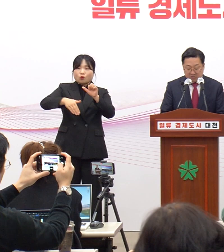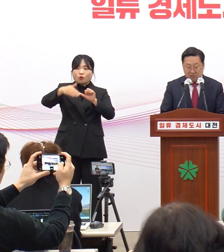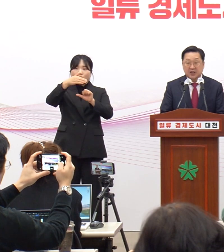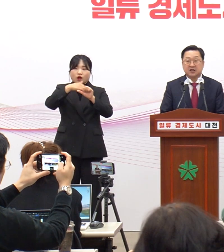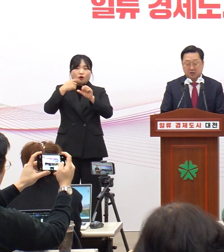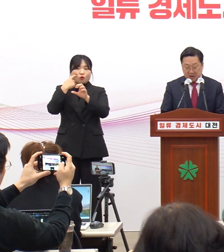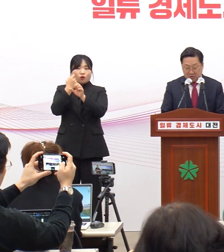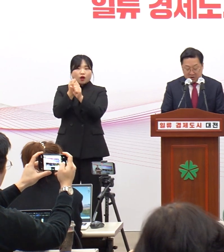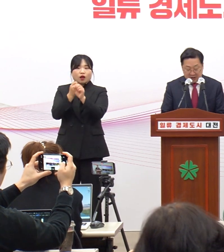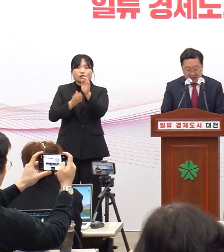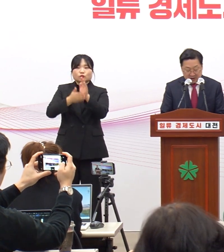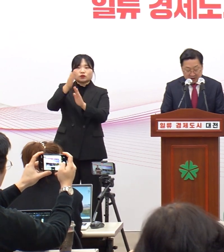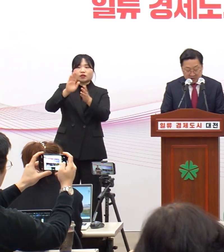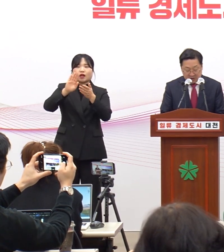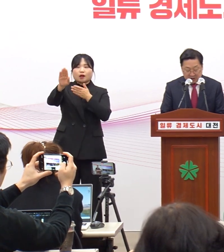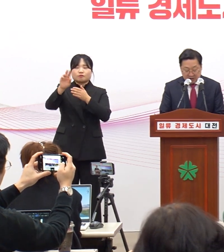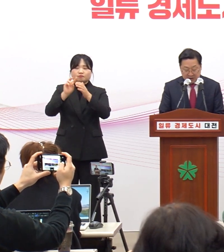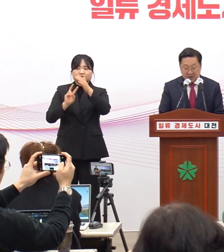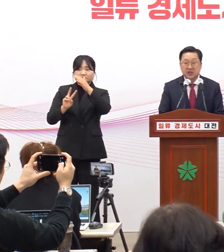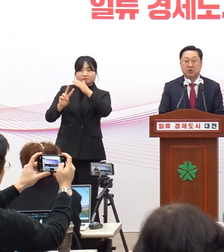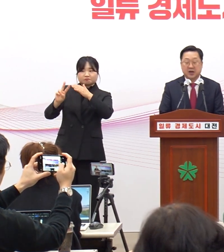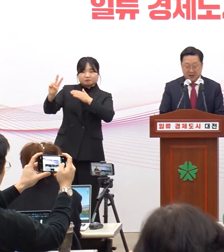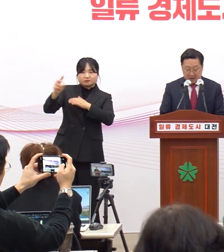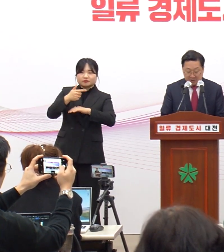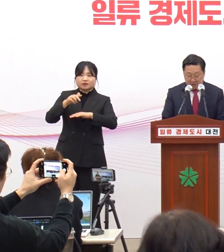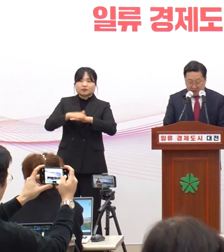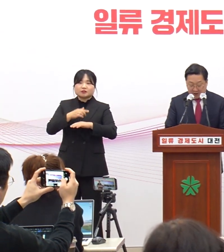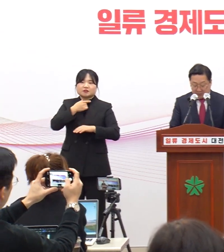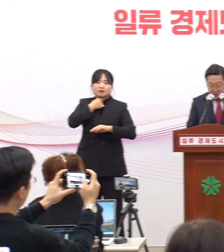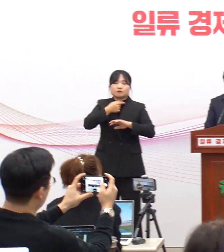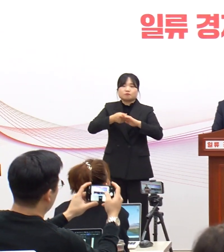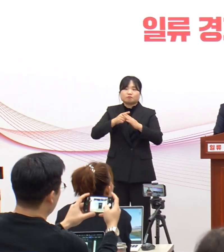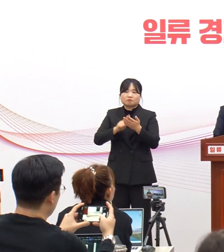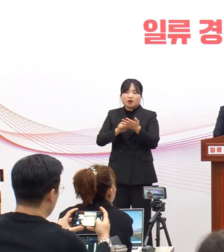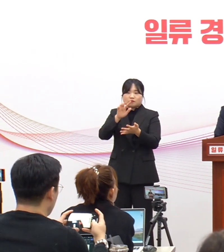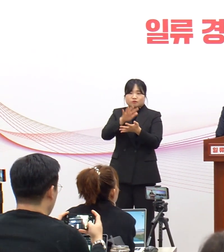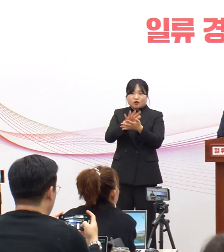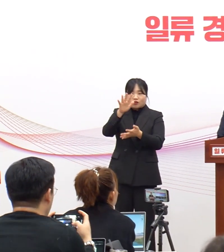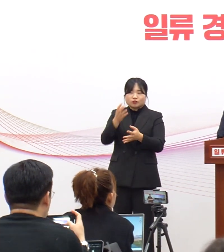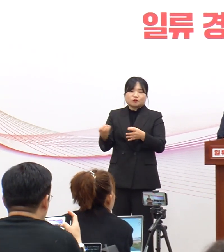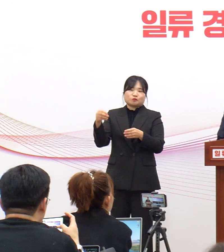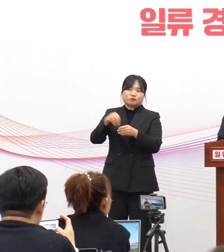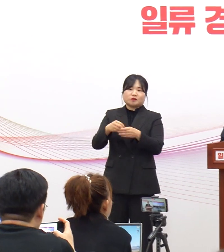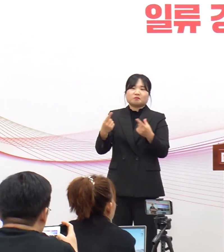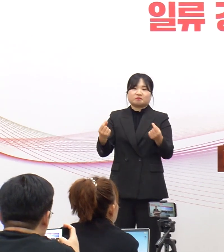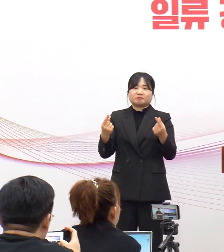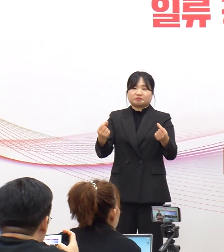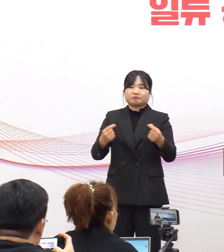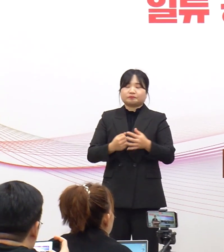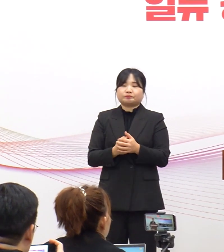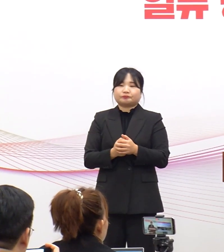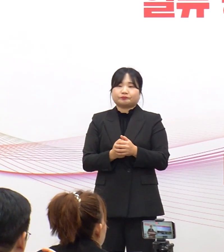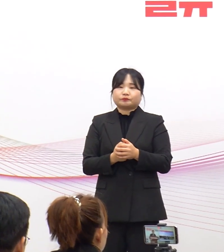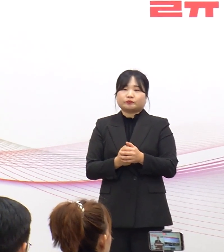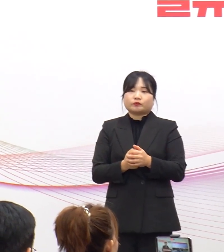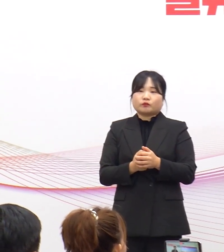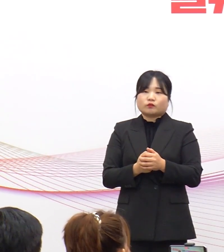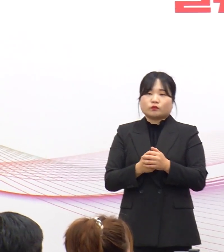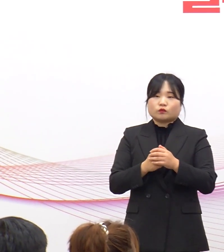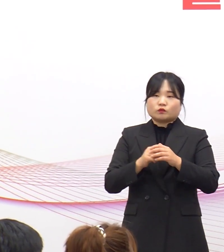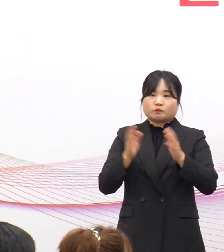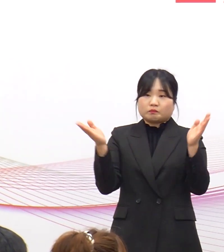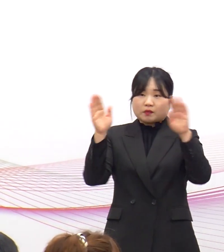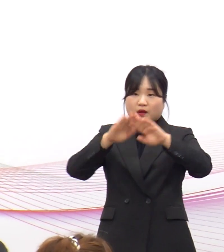과학도시로 무한 성장코자 하는 우리 대전의 의지와 열망을 표현하는 것입니다. 주간에는